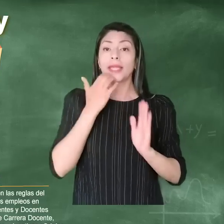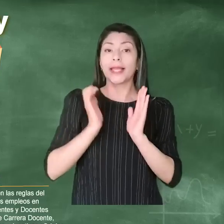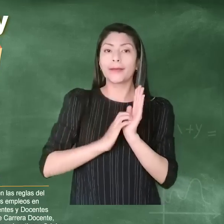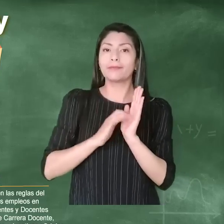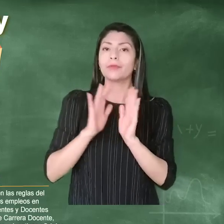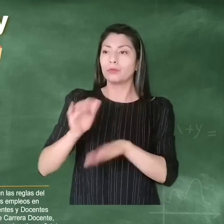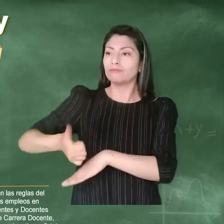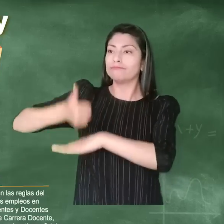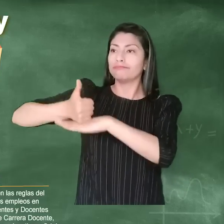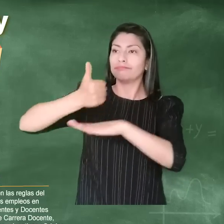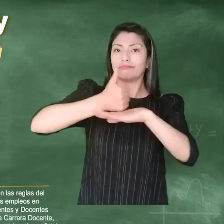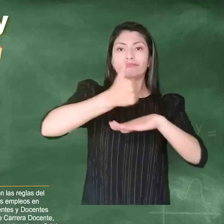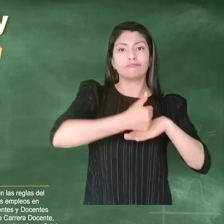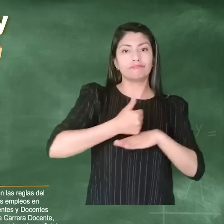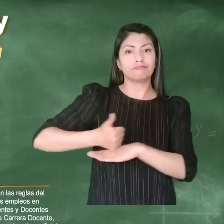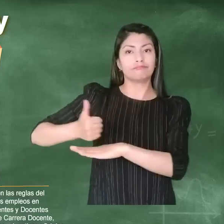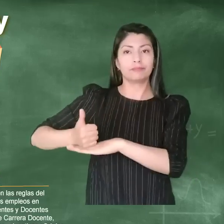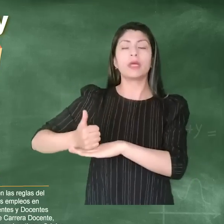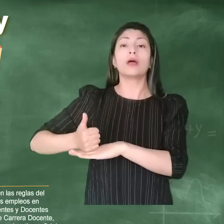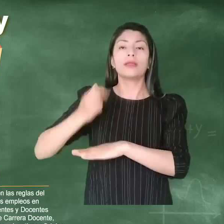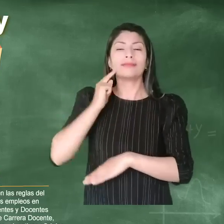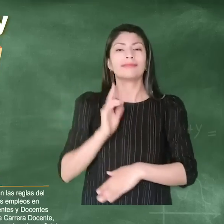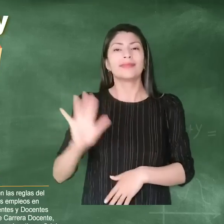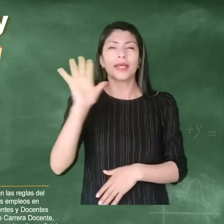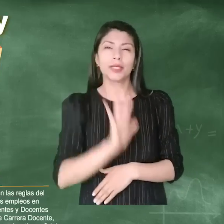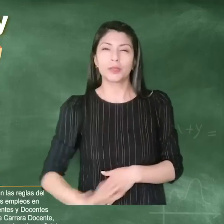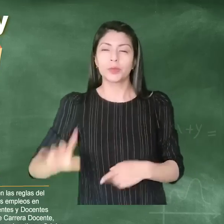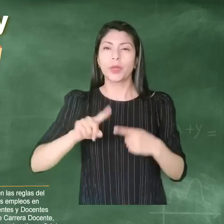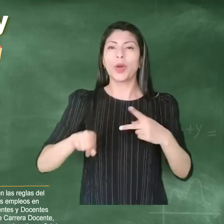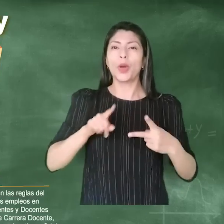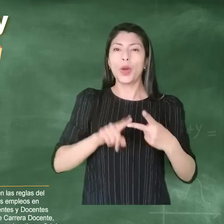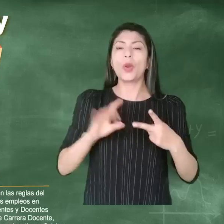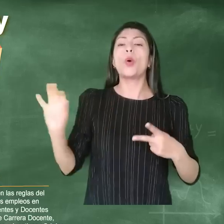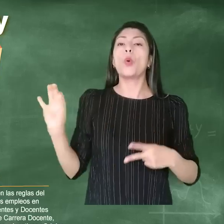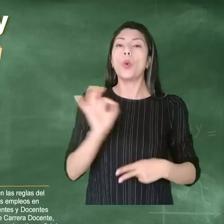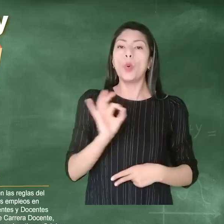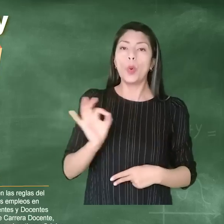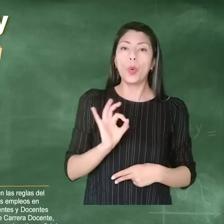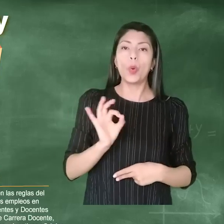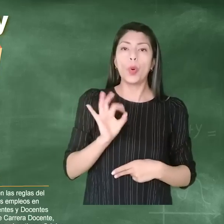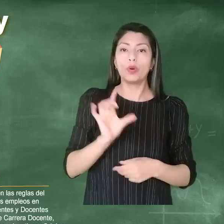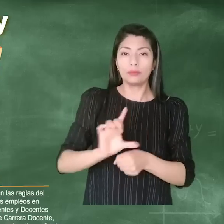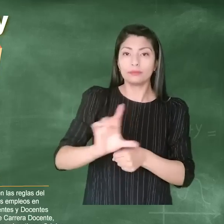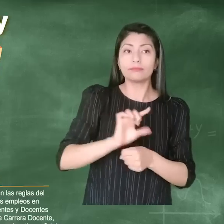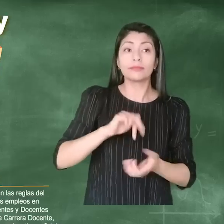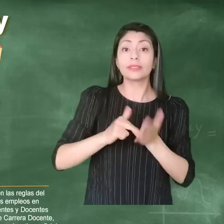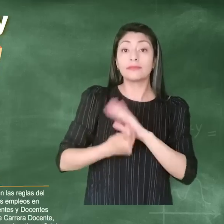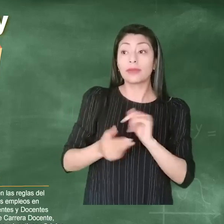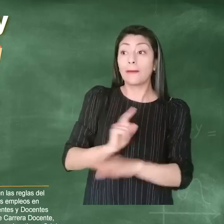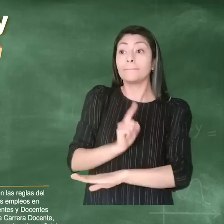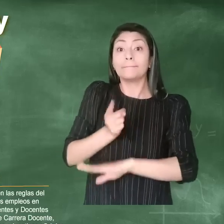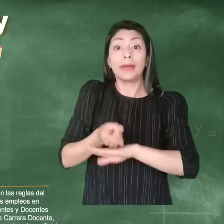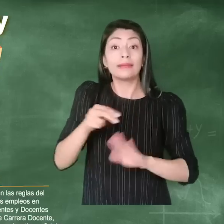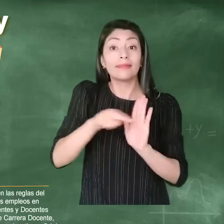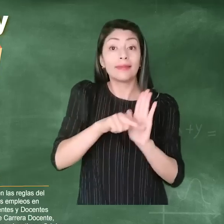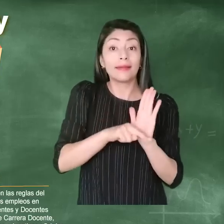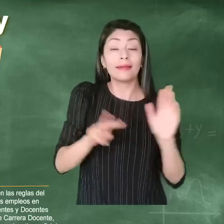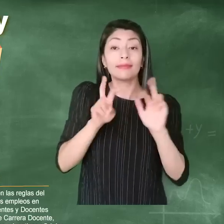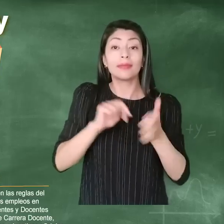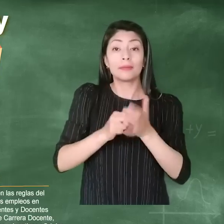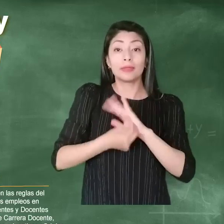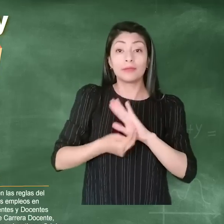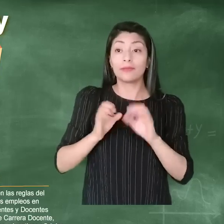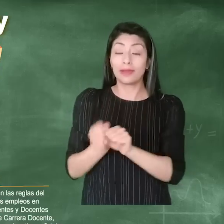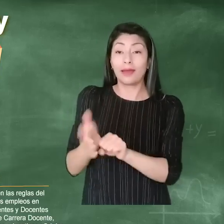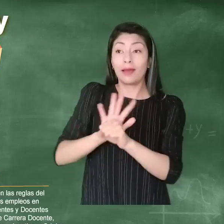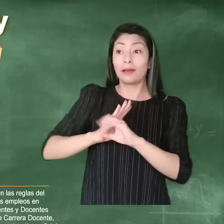medidas adoptadas por las autoridades nacionales y/o locales para prevenir y mitigar el contagio por el COVID-19 se